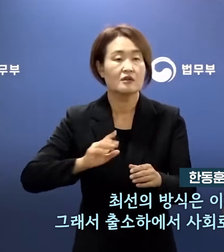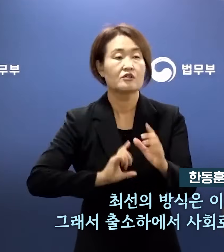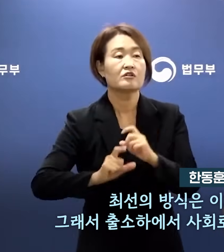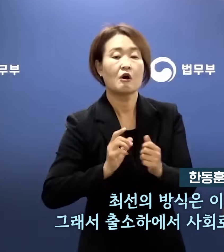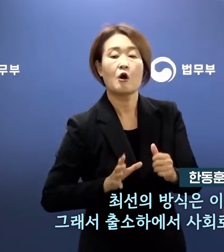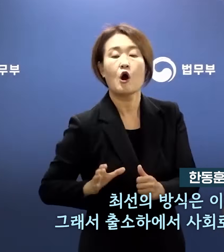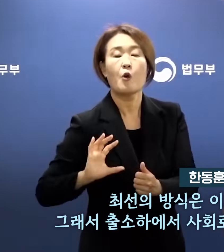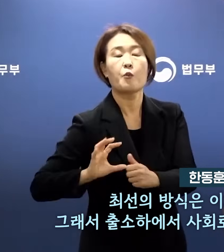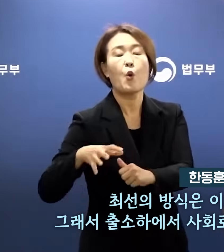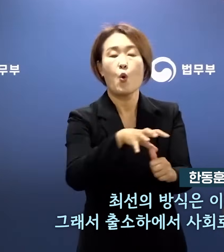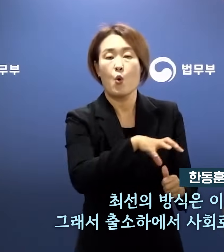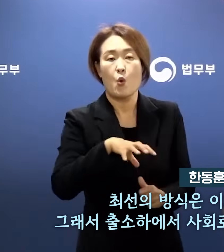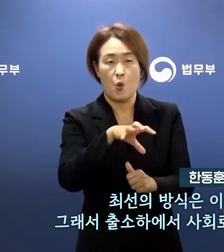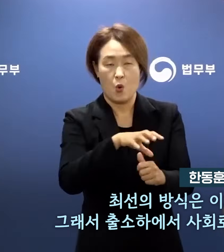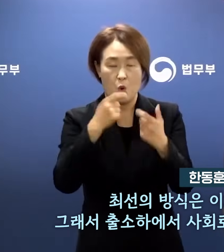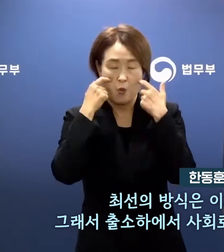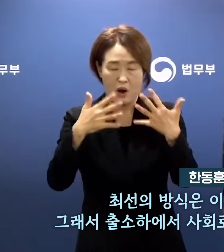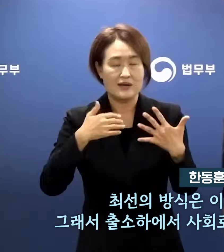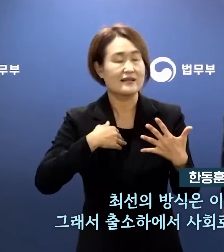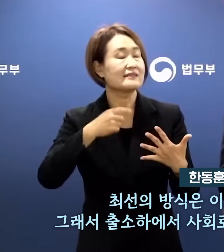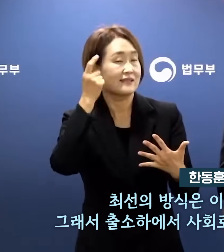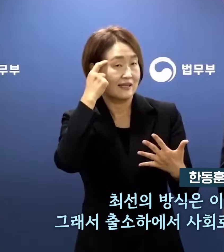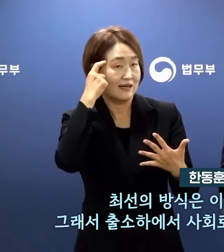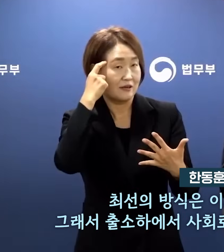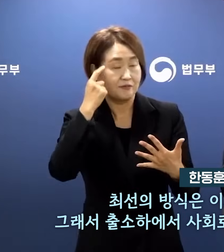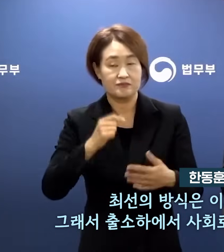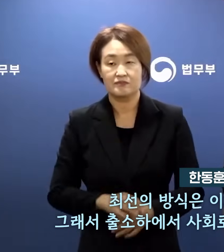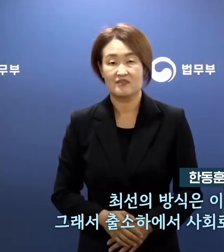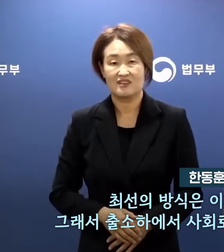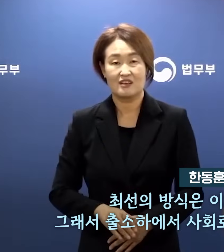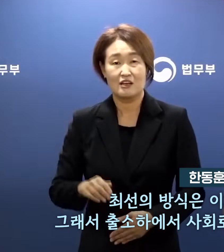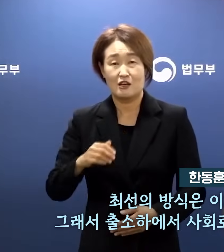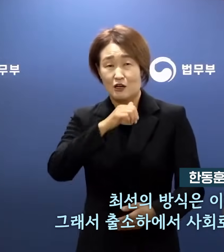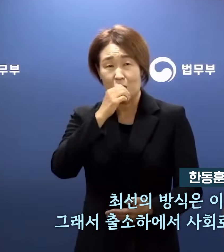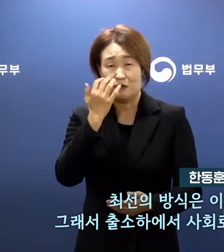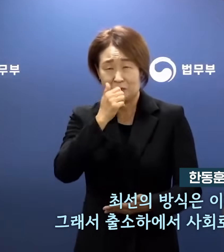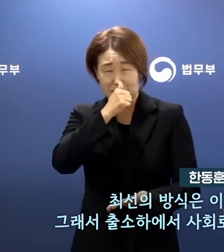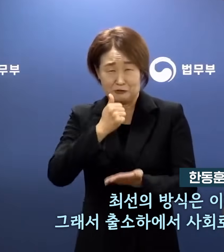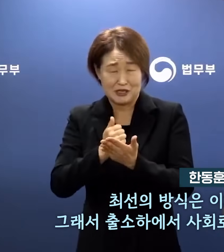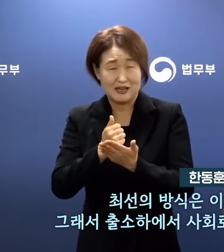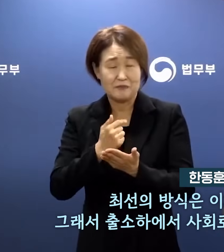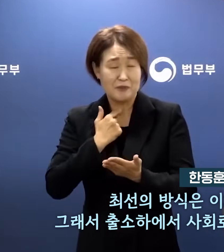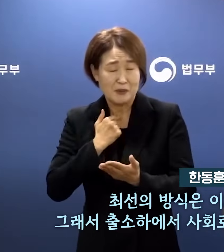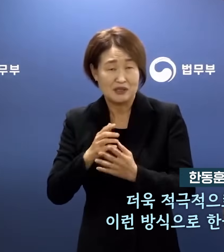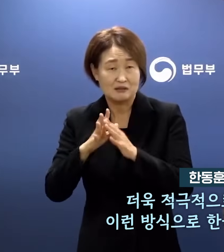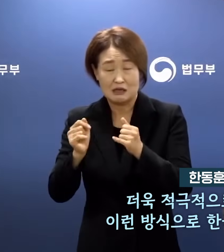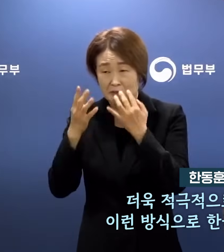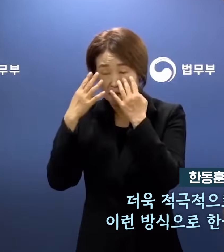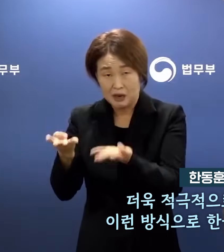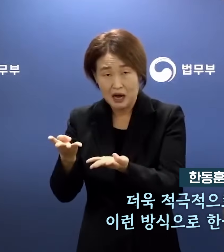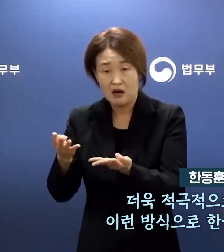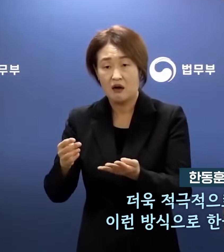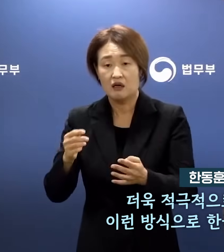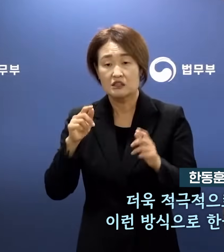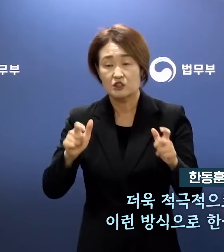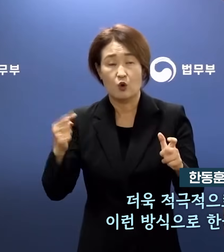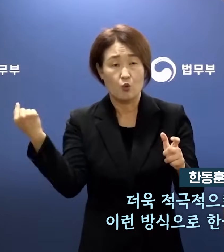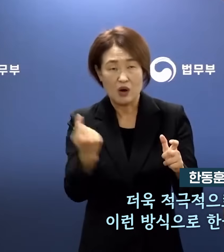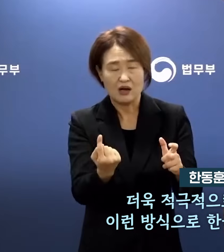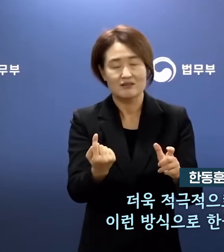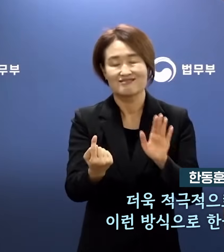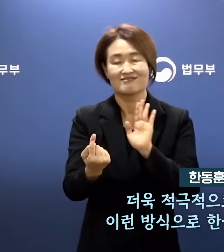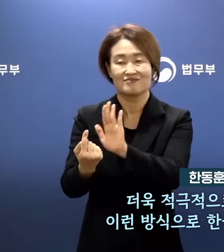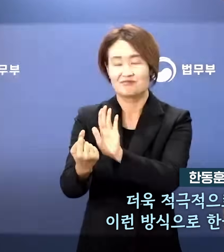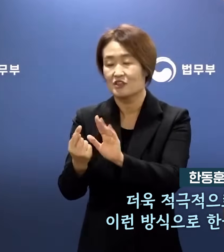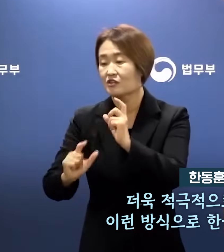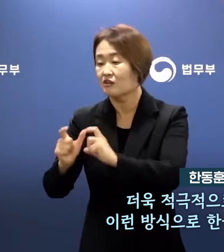방식은 이거라고 생각했습니다. 그래서 출소해서 사회로 돌아온 고위험 성범죄자들을 더욱 적극적으로 관리하기